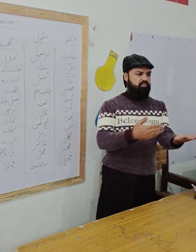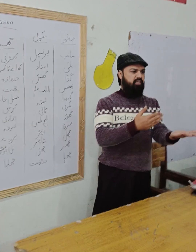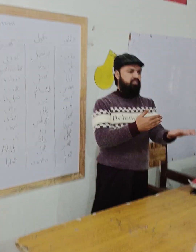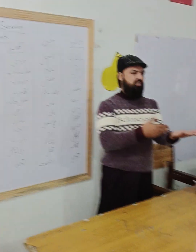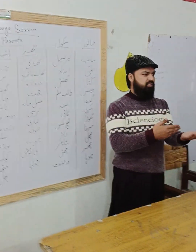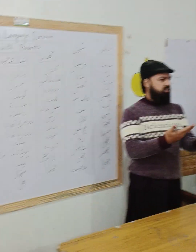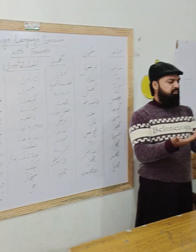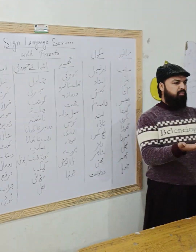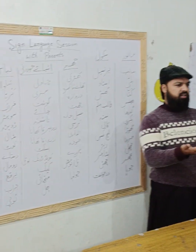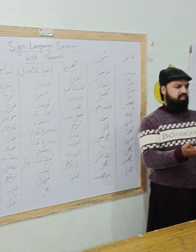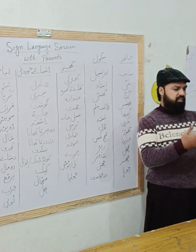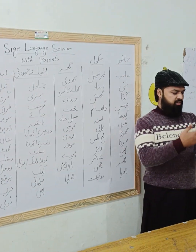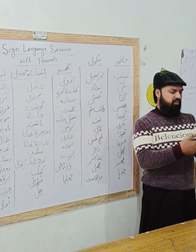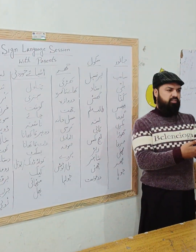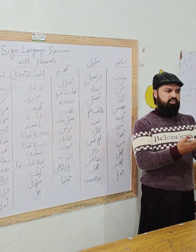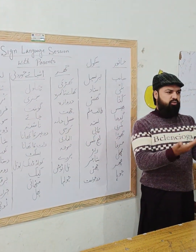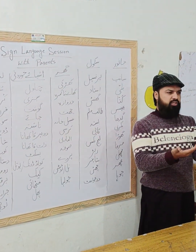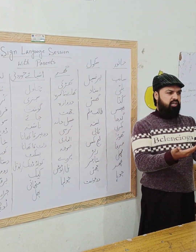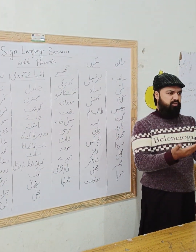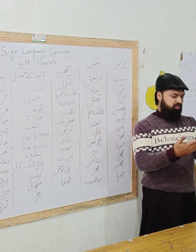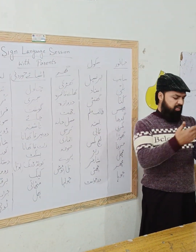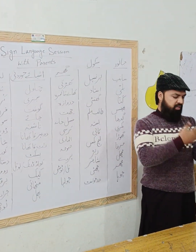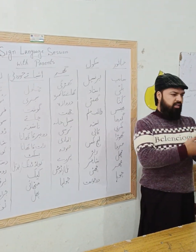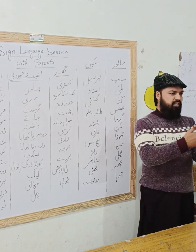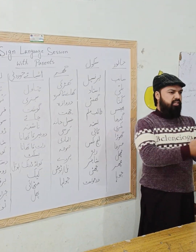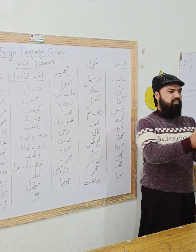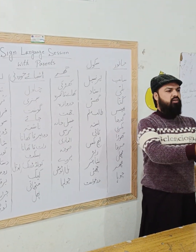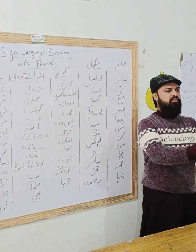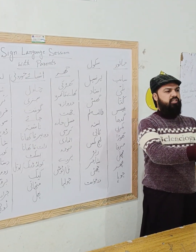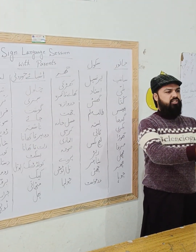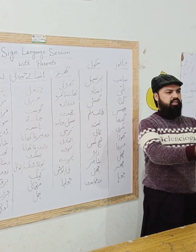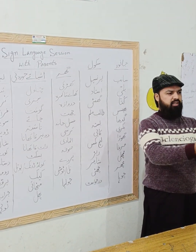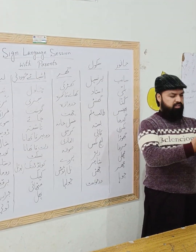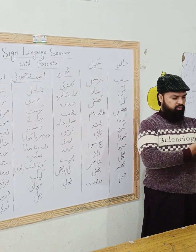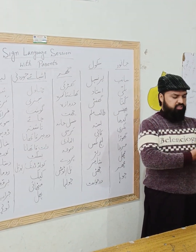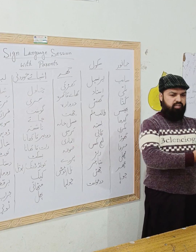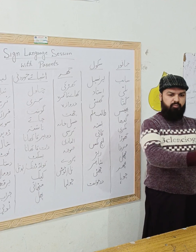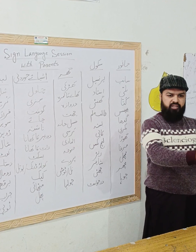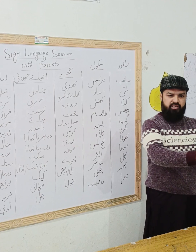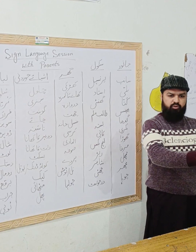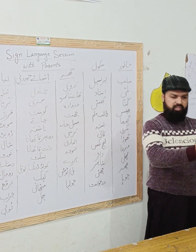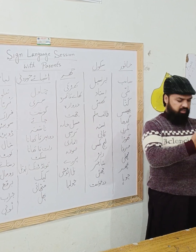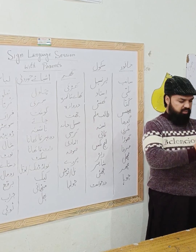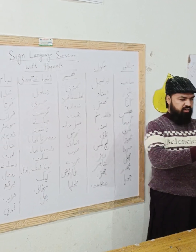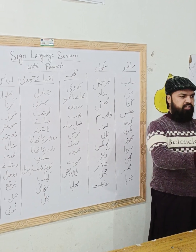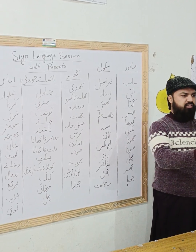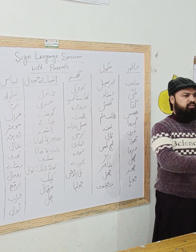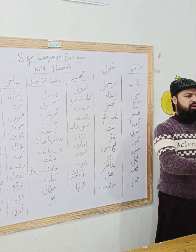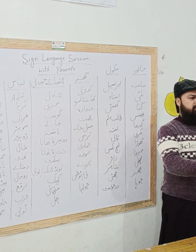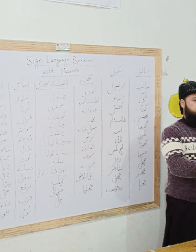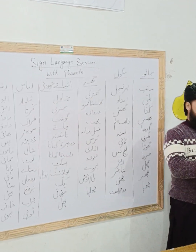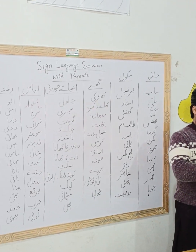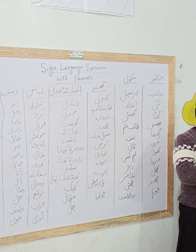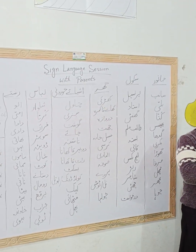चीज़ है, जैसे आम बीमार होती है या जरूरी काम की होती है, ये दरख्वास्त का इशारा है, क्योंकि इस तरह वो पेज एक होता है, ये दरख्वास्त